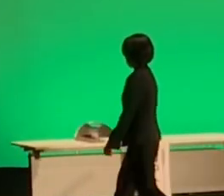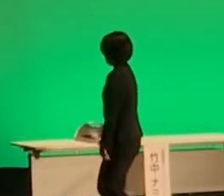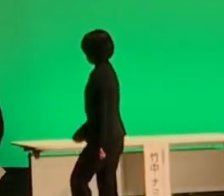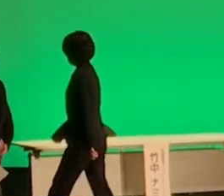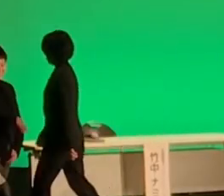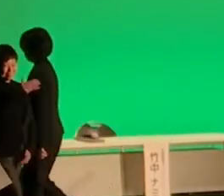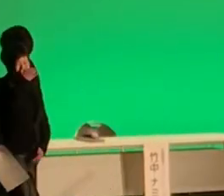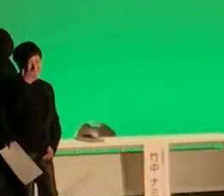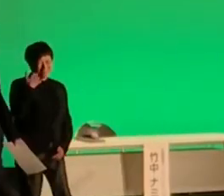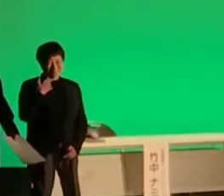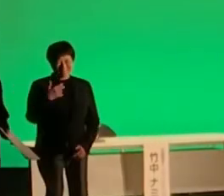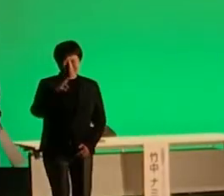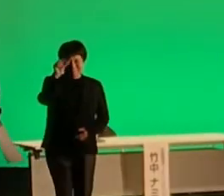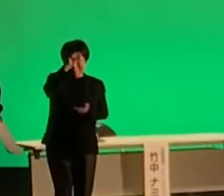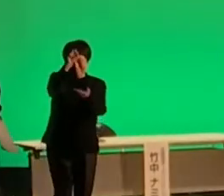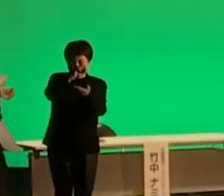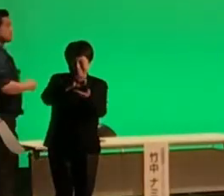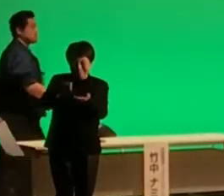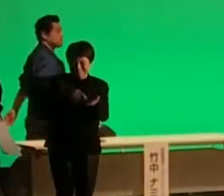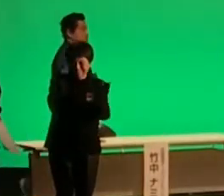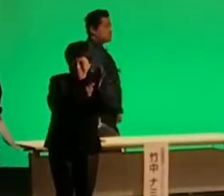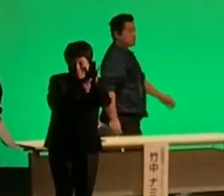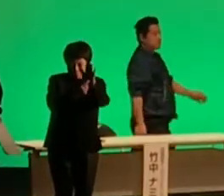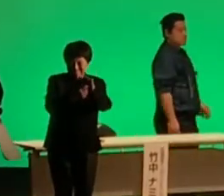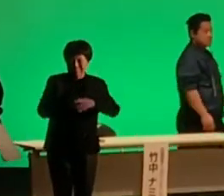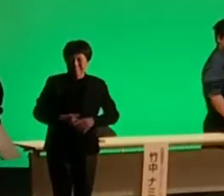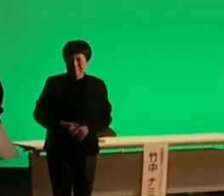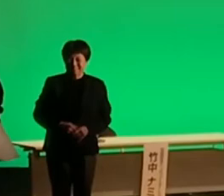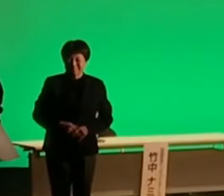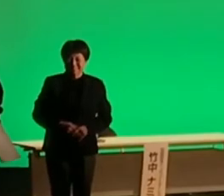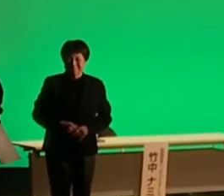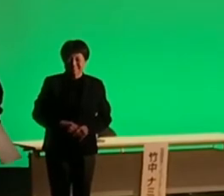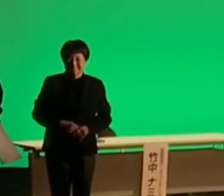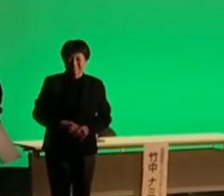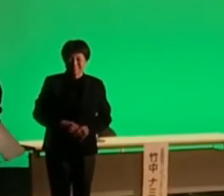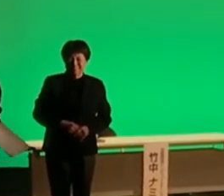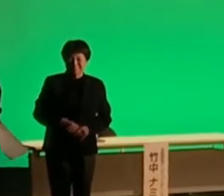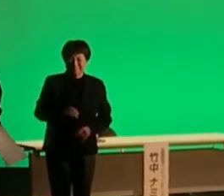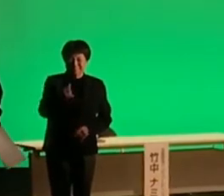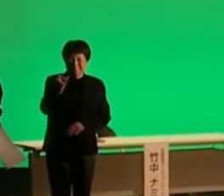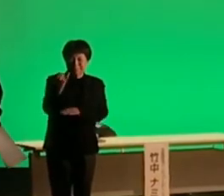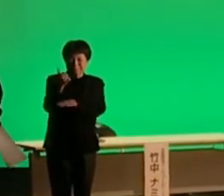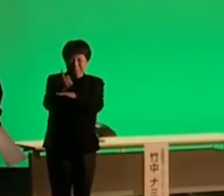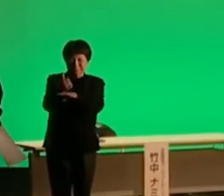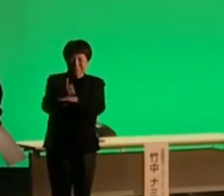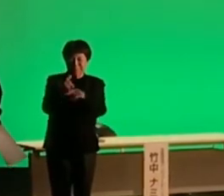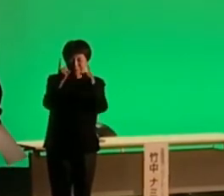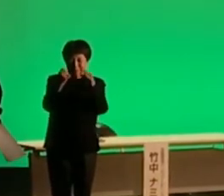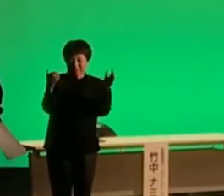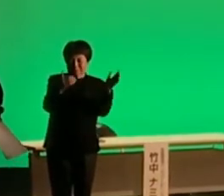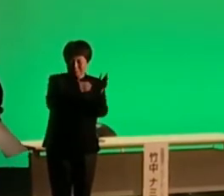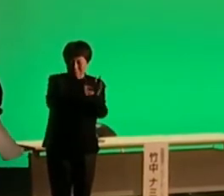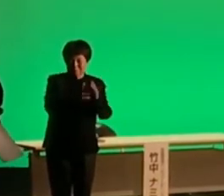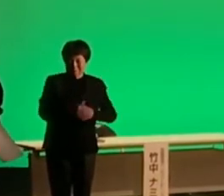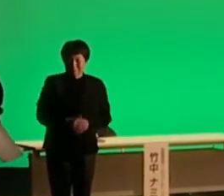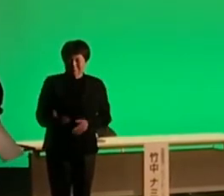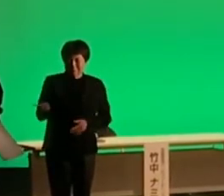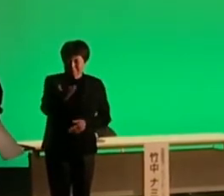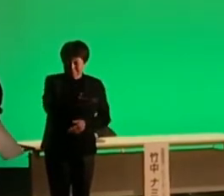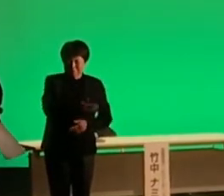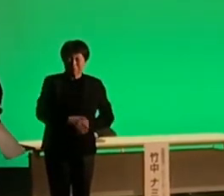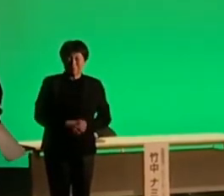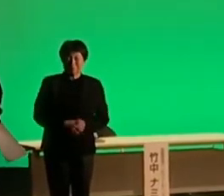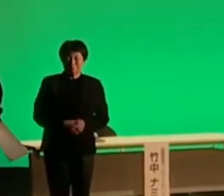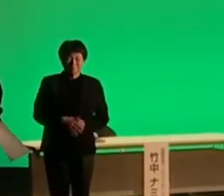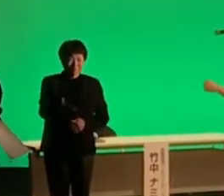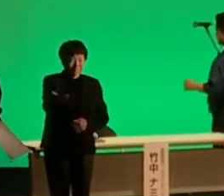素敵な歌もご披露くださいました。井戸敏蔵兵庫県知事からのご挨拶でございました。さあ、それ